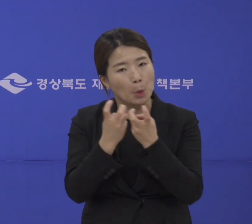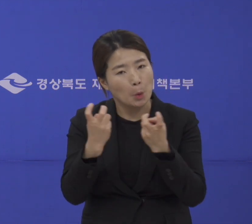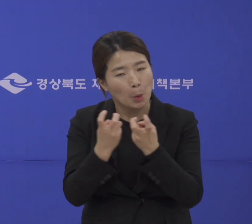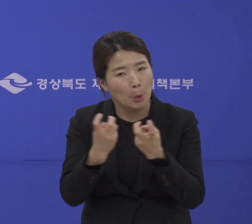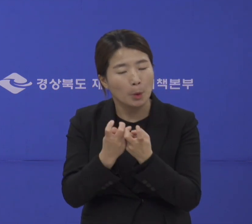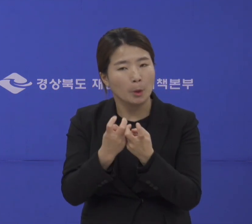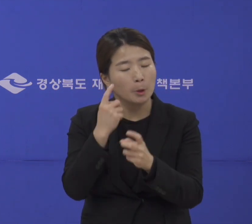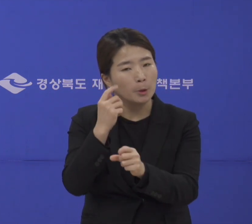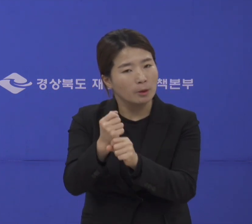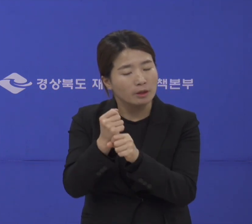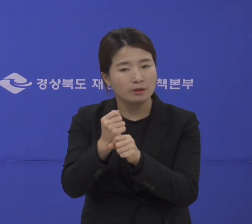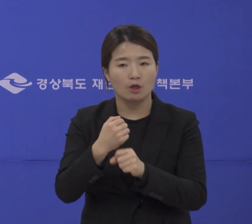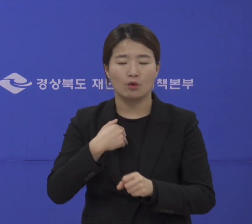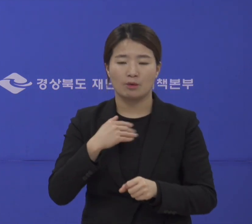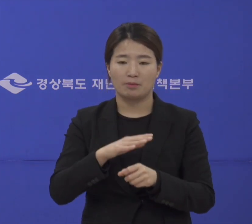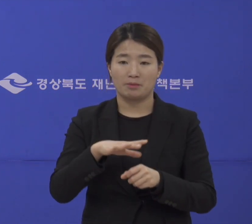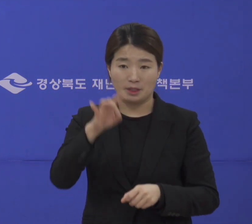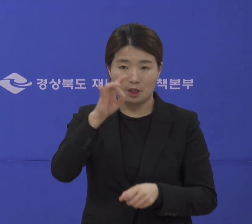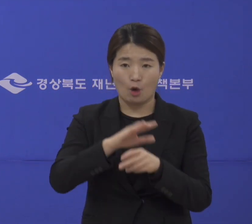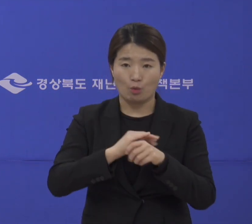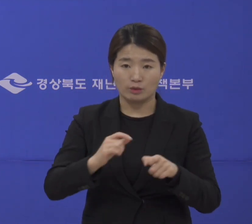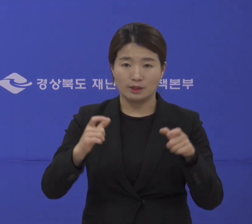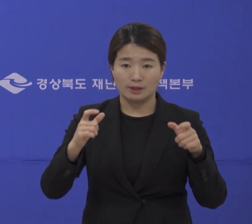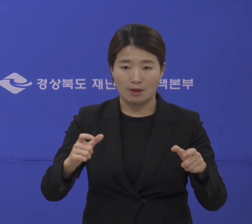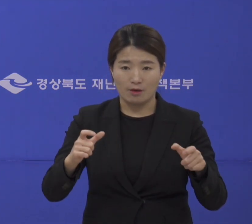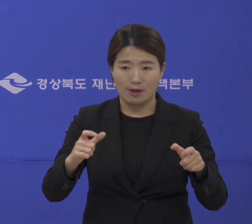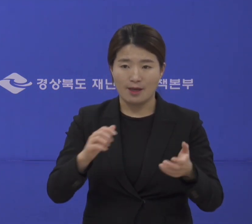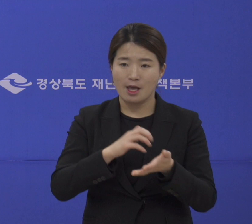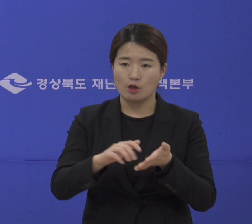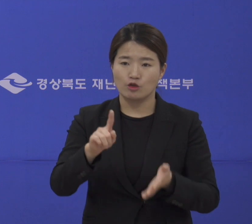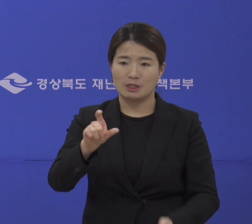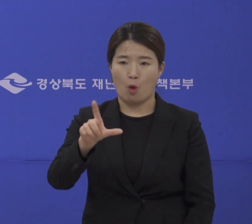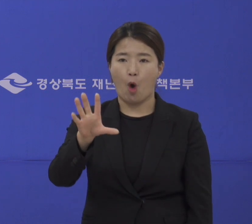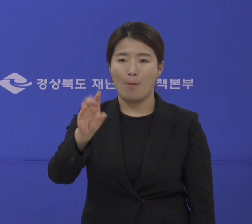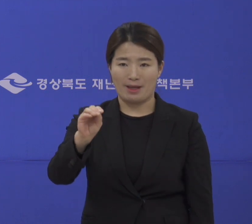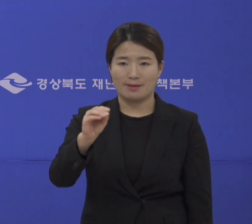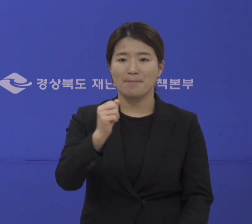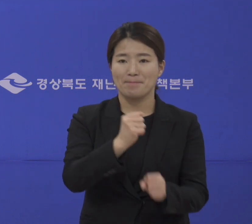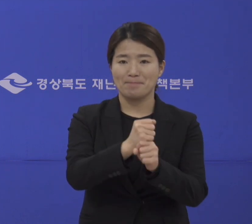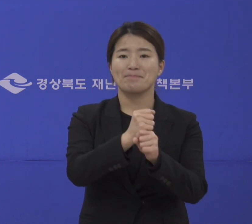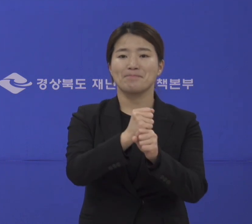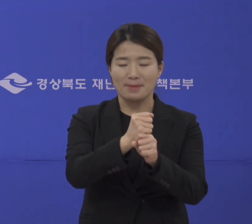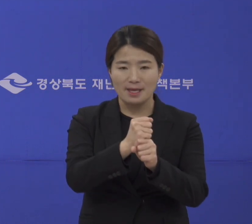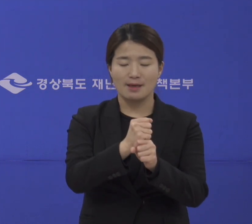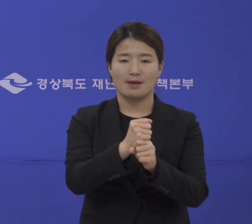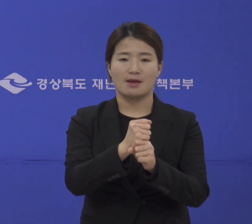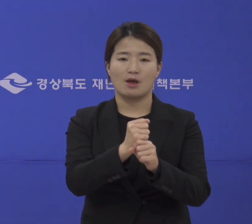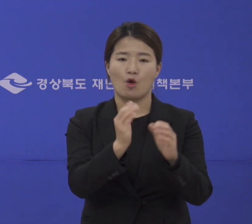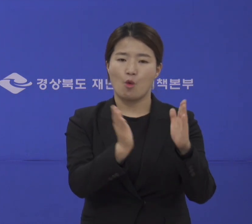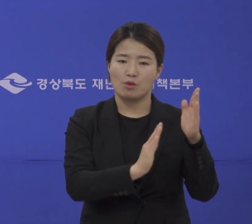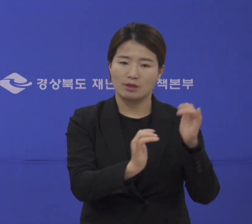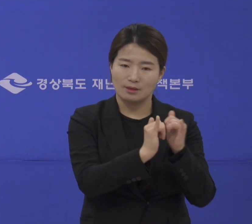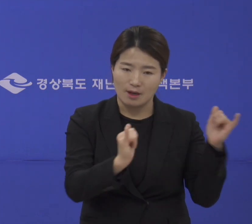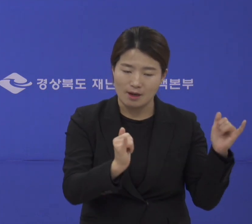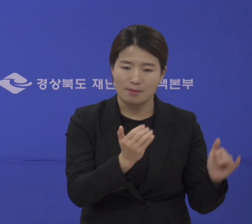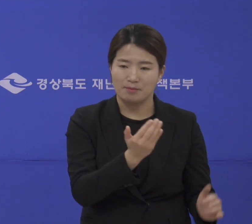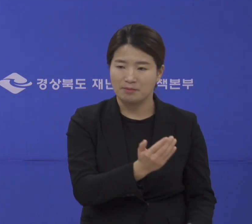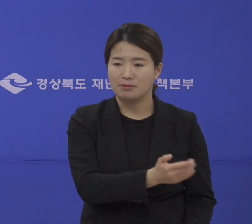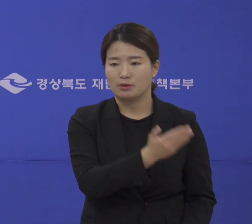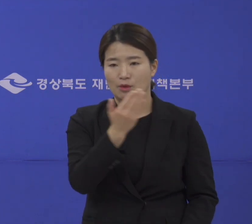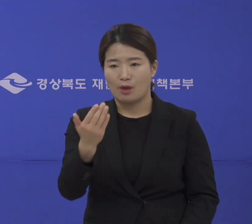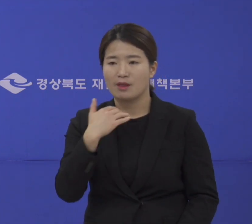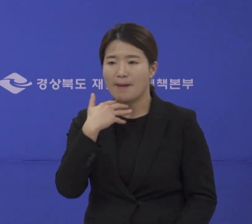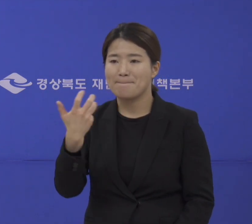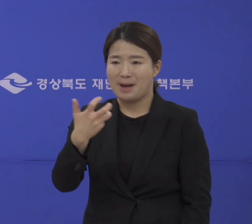해가 우선 우리 도에 15만 개 만들어서 공직자들과 또